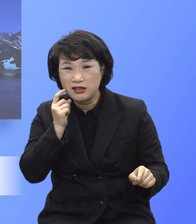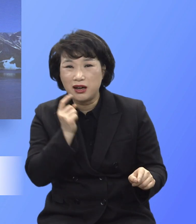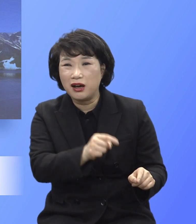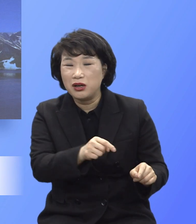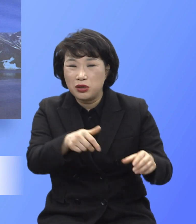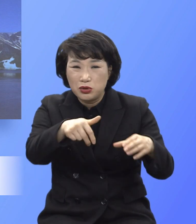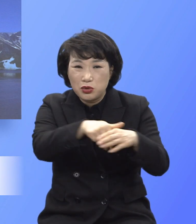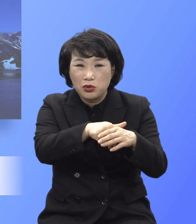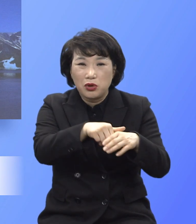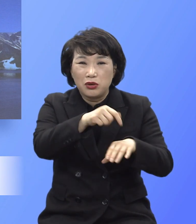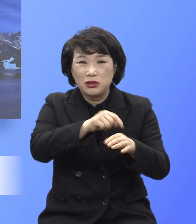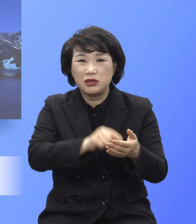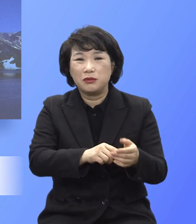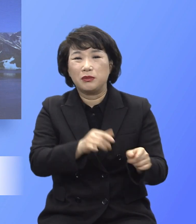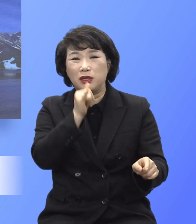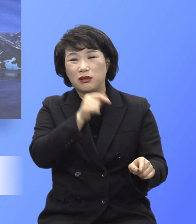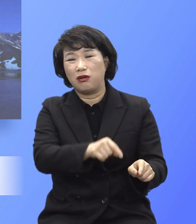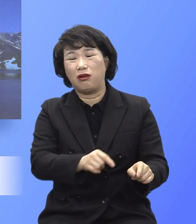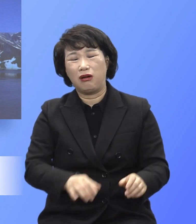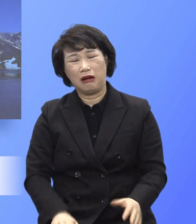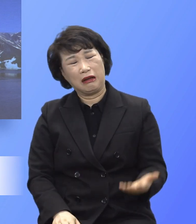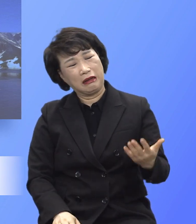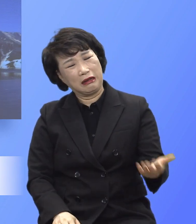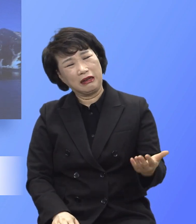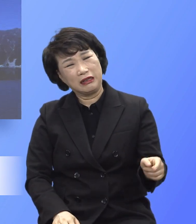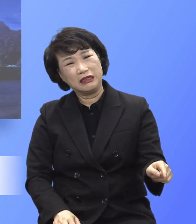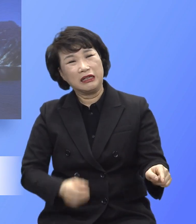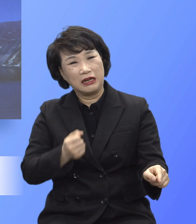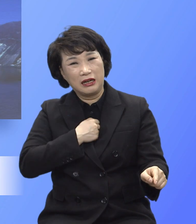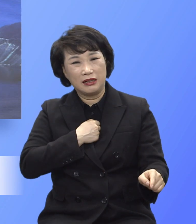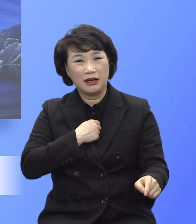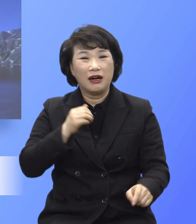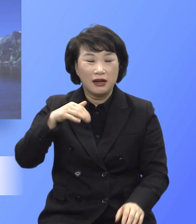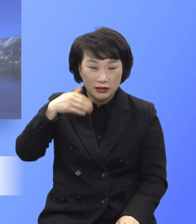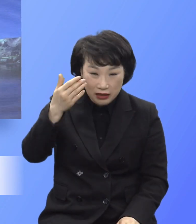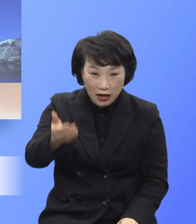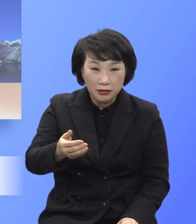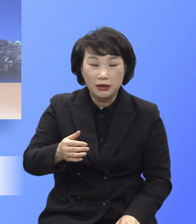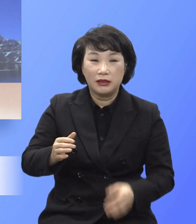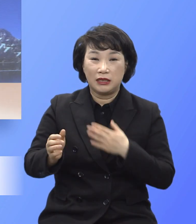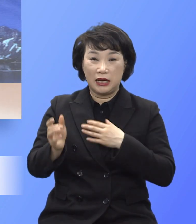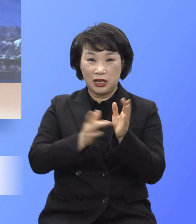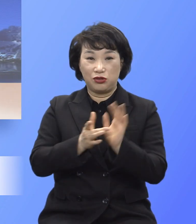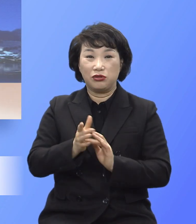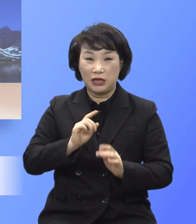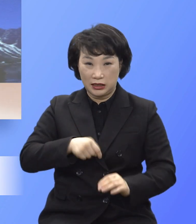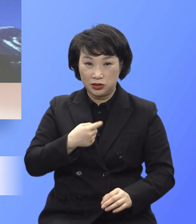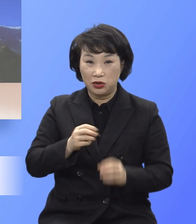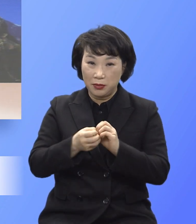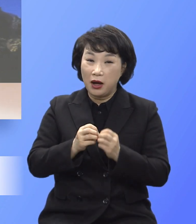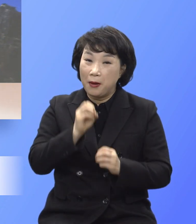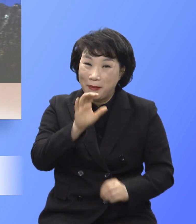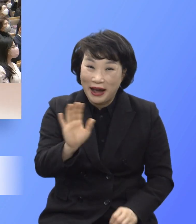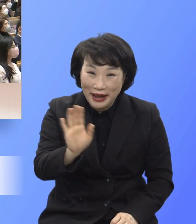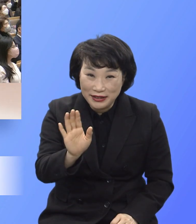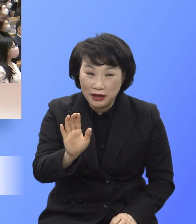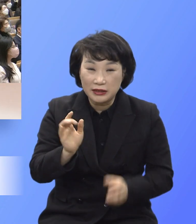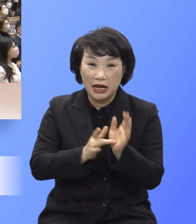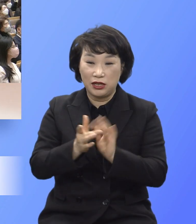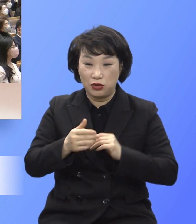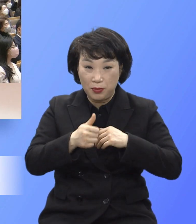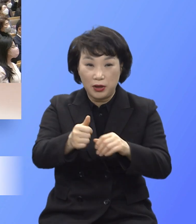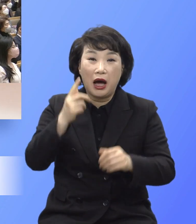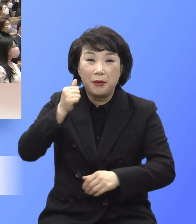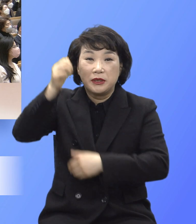가짜지 종교적 신앙생활이지 얼마나 안타까우냐. 그 뒤 또 읽어봐. 내가 내 자의로 말한 것이 아니요 나를